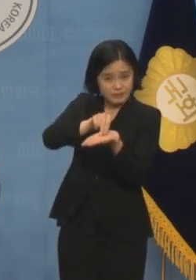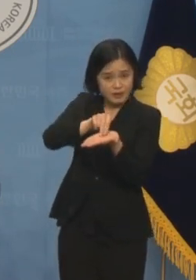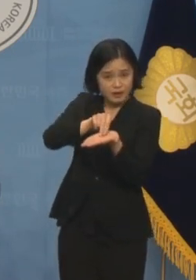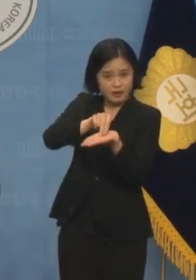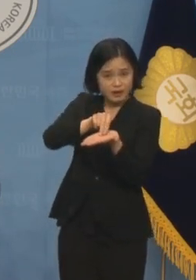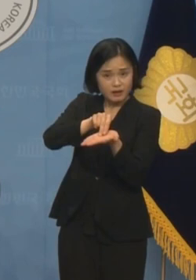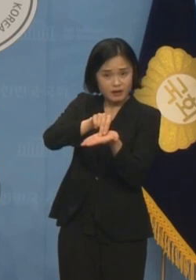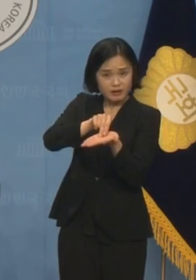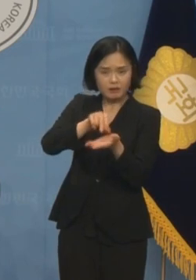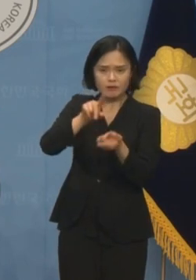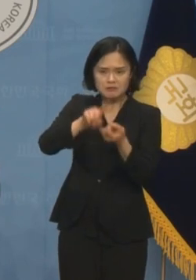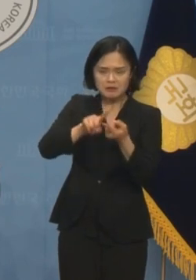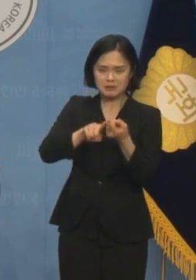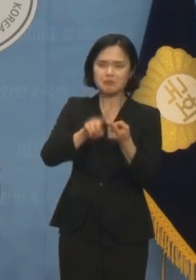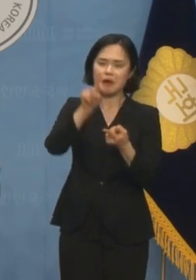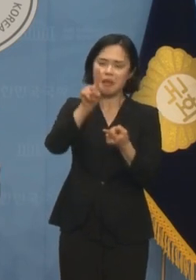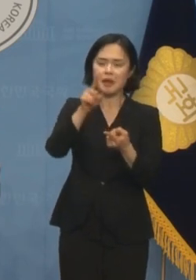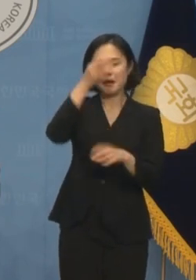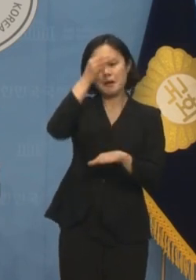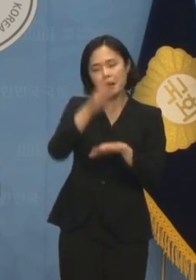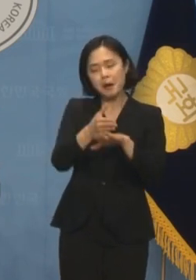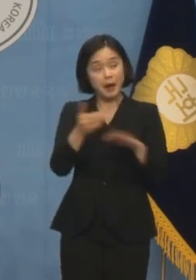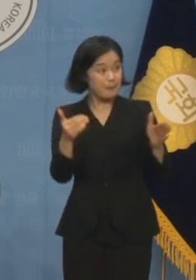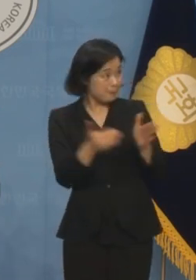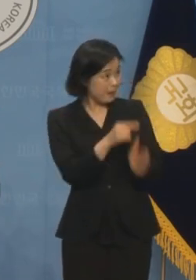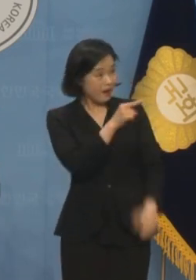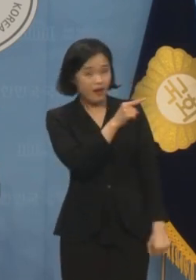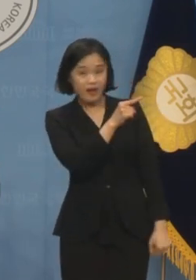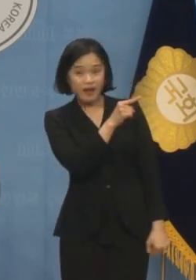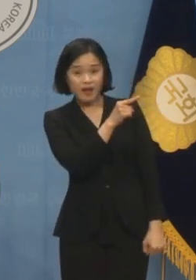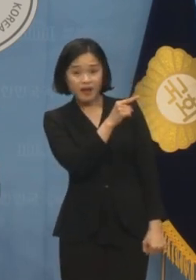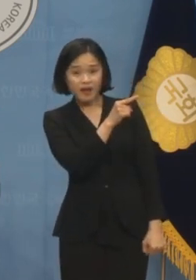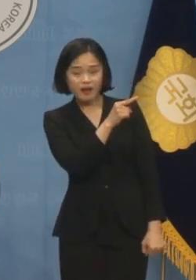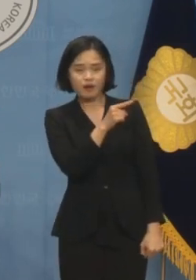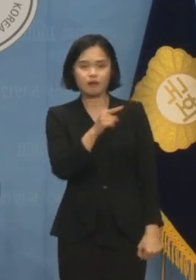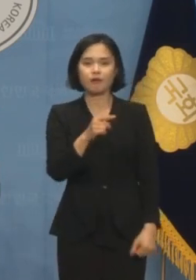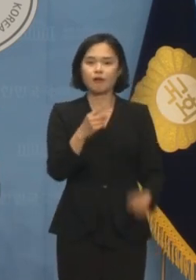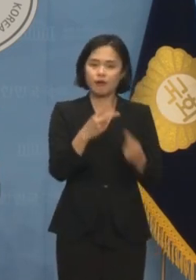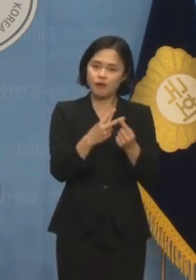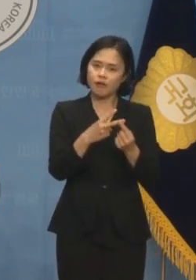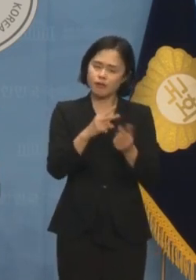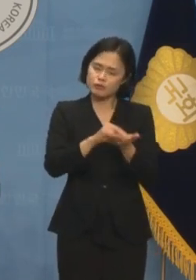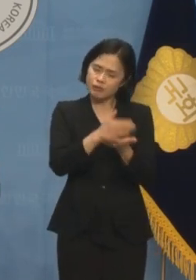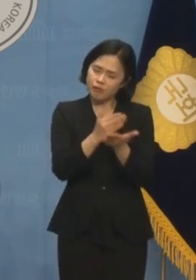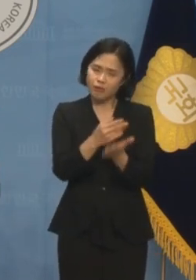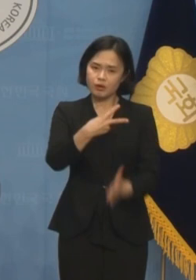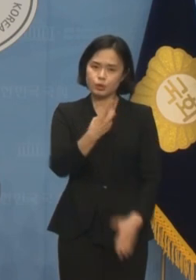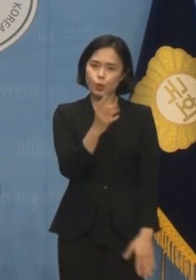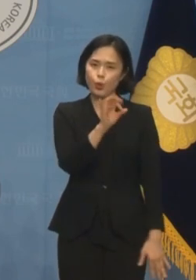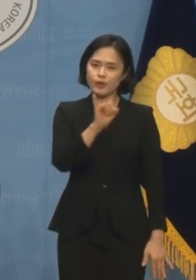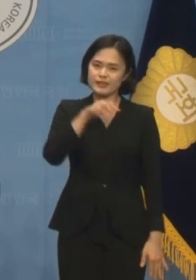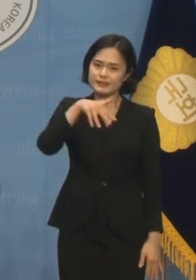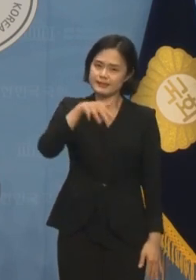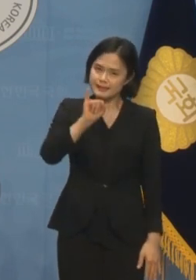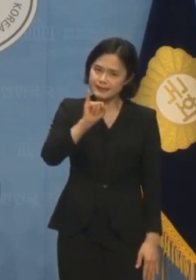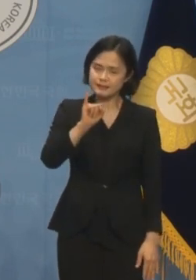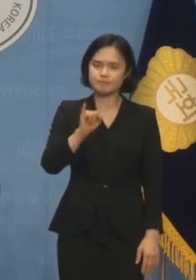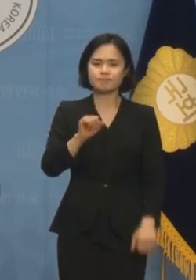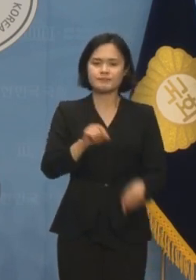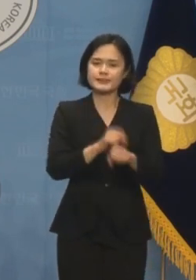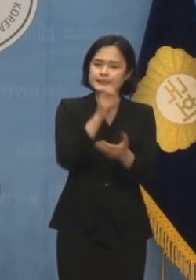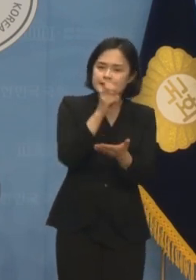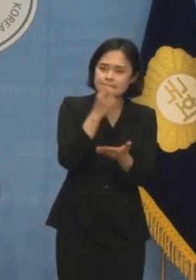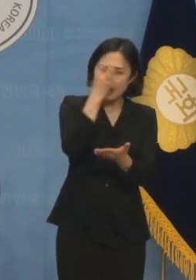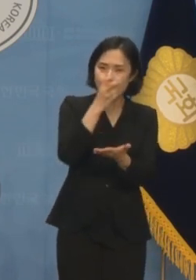하나에만 사과하고 끝낼 것입니까? 도이치니 하는 이런 사건에 대한 특검제도 취지와는